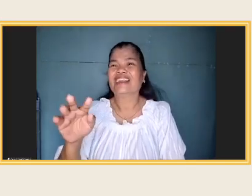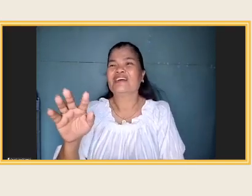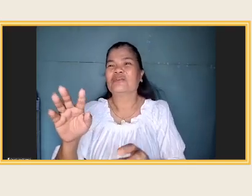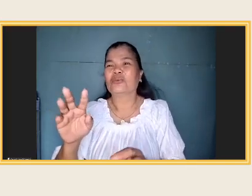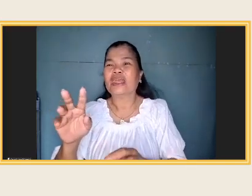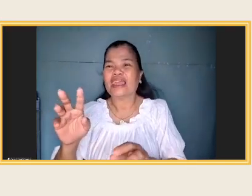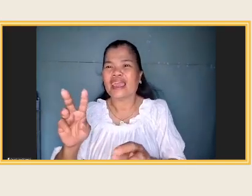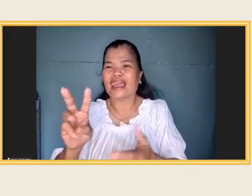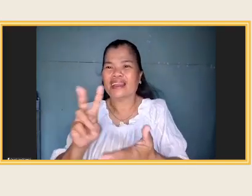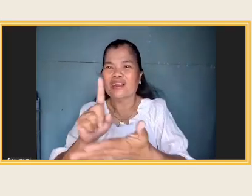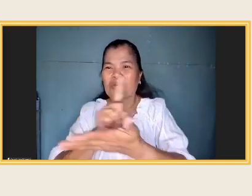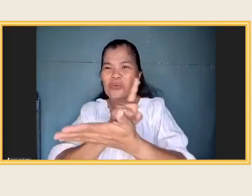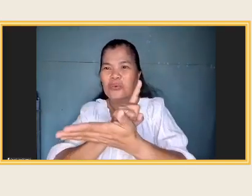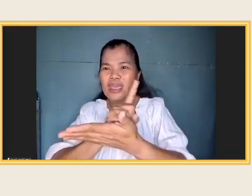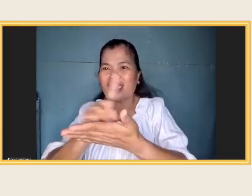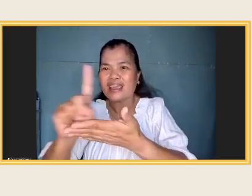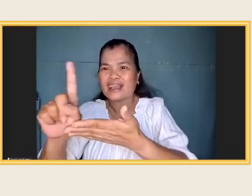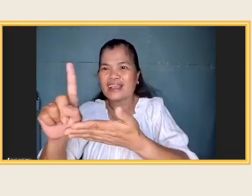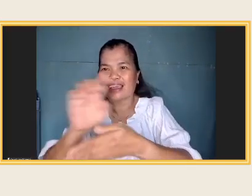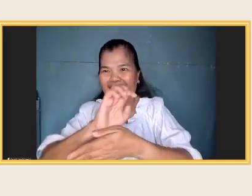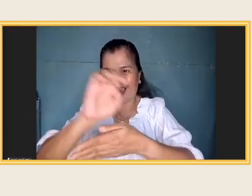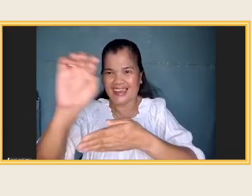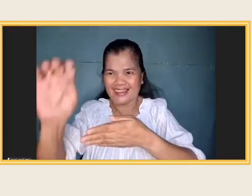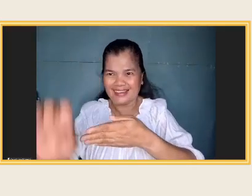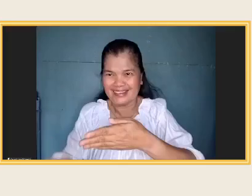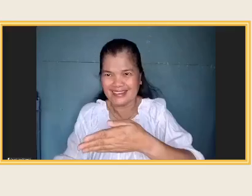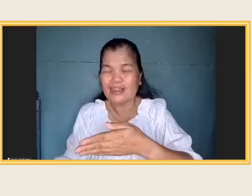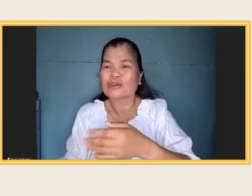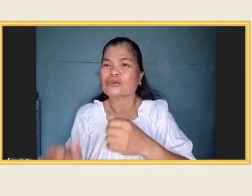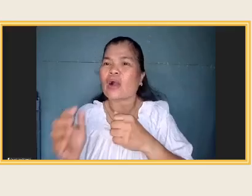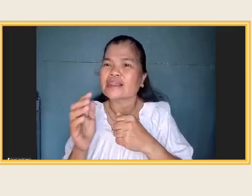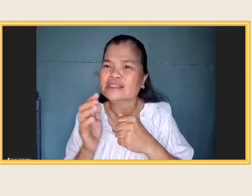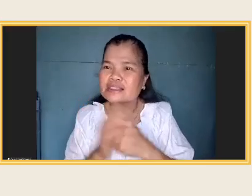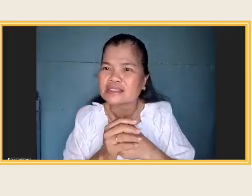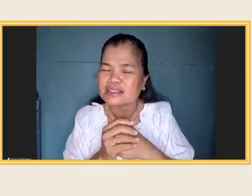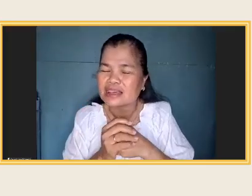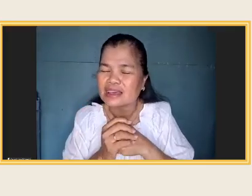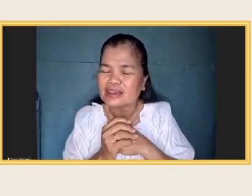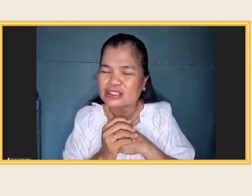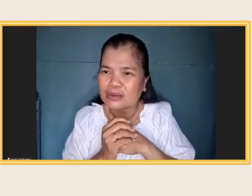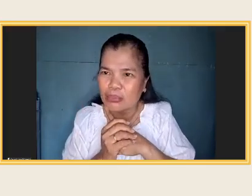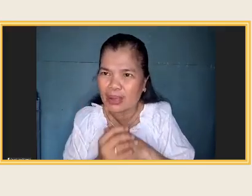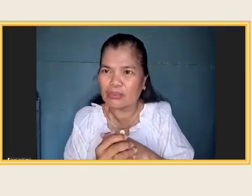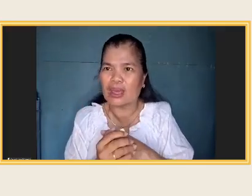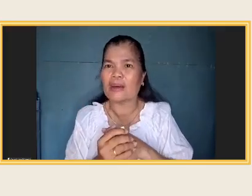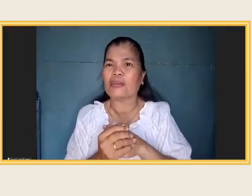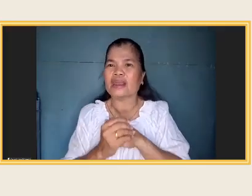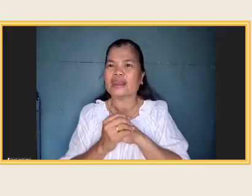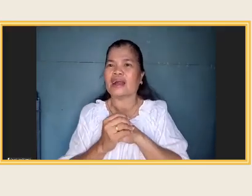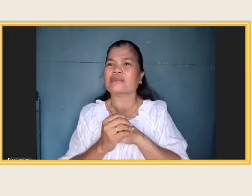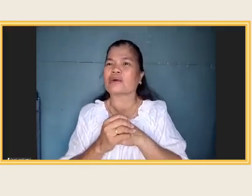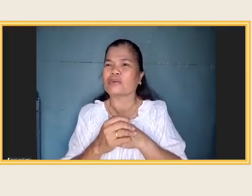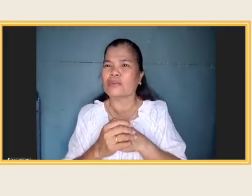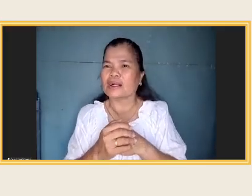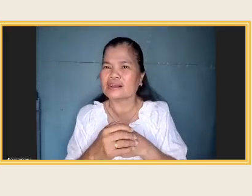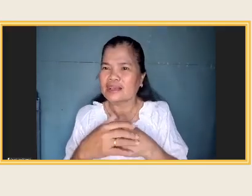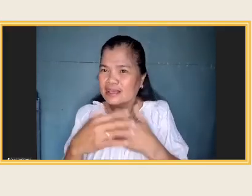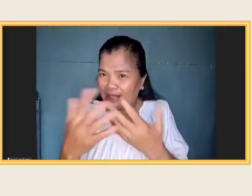on weekend. Weekend. So kahit si Sir Bohemia, pwede